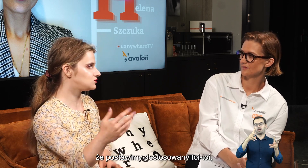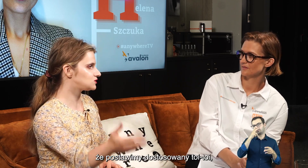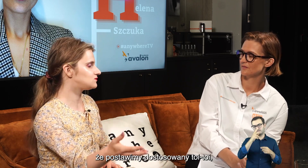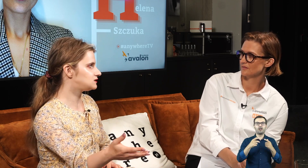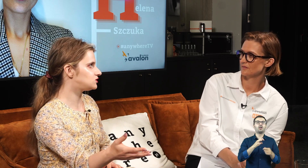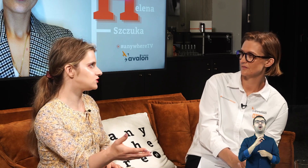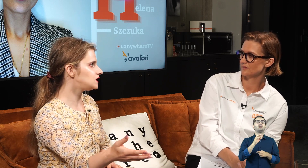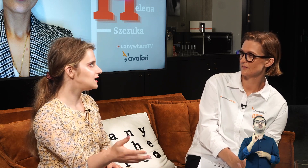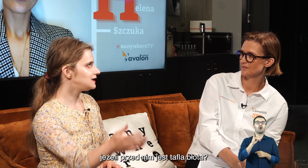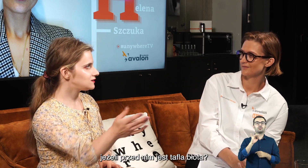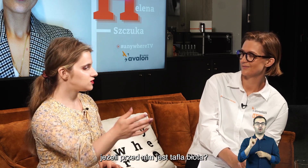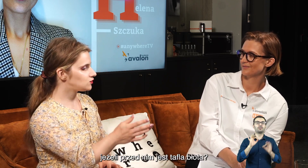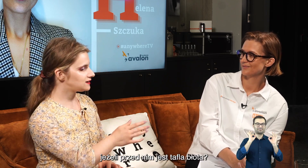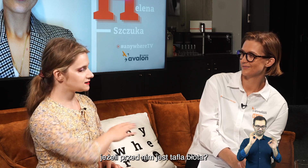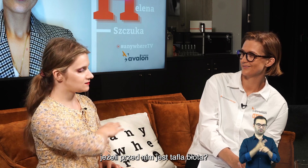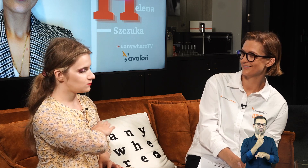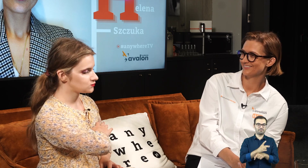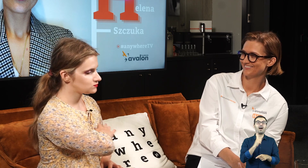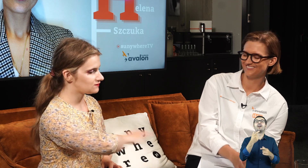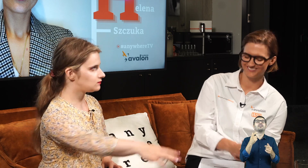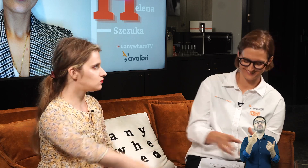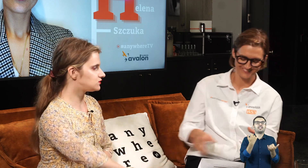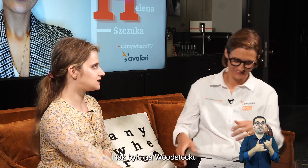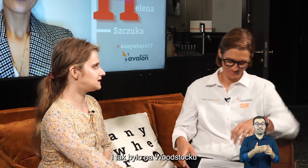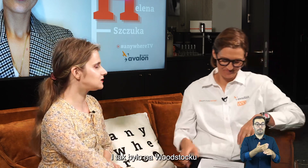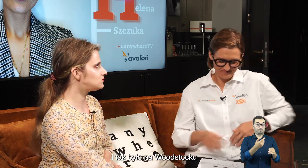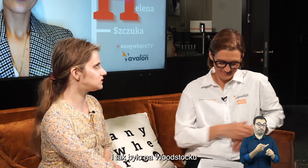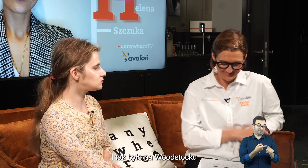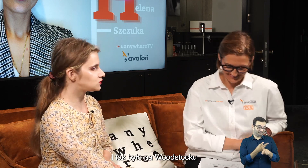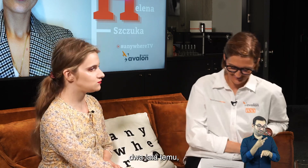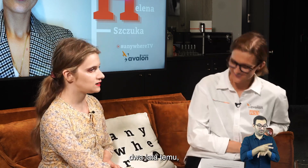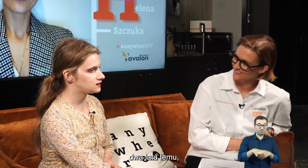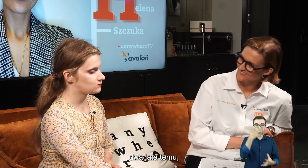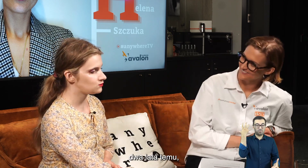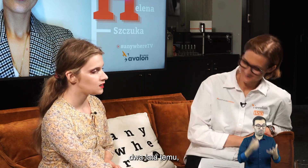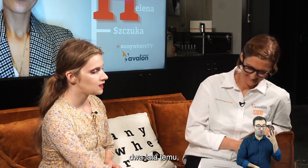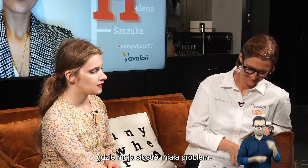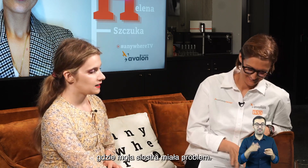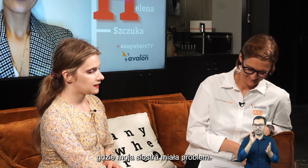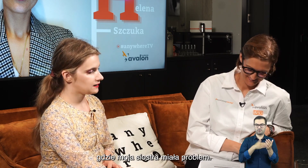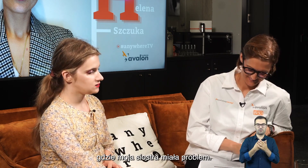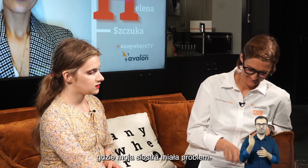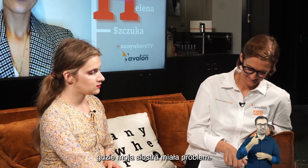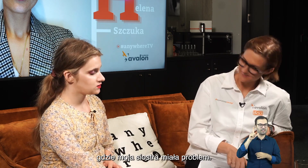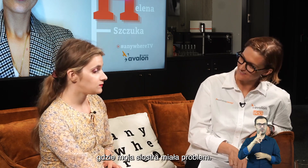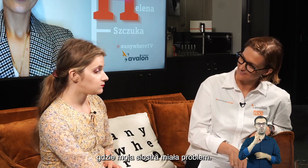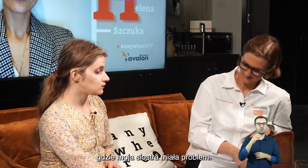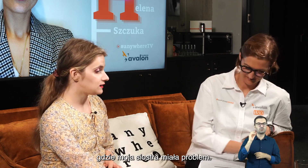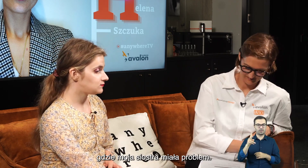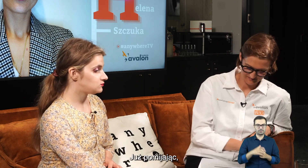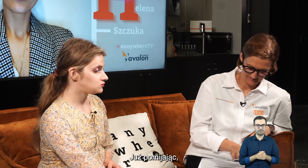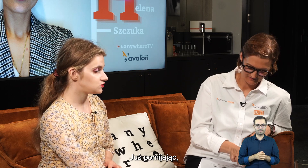postawimy dostosowane to i to, jak do niego jest po prostu tafla błota. I tak było na Woodstocku 2 lata temu. gdzie moja siostra